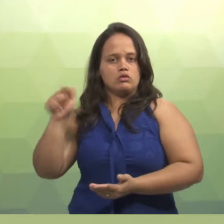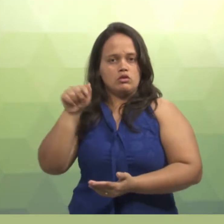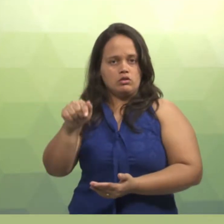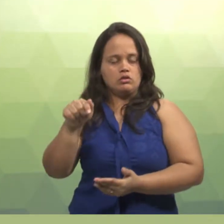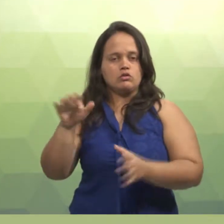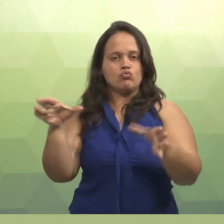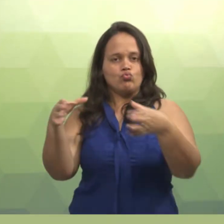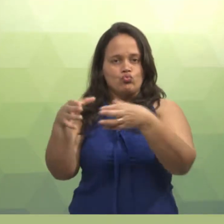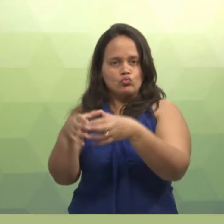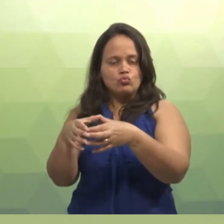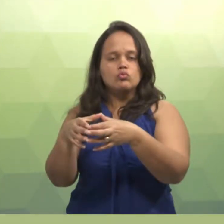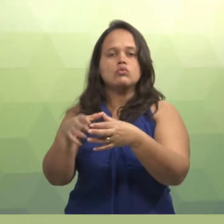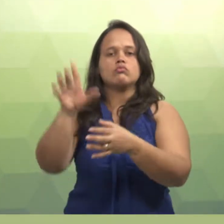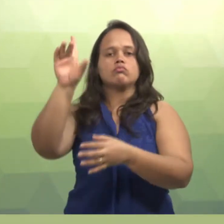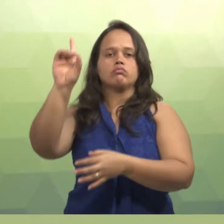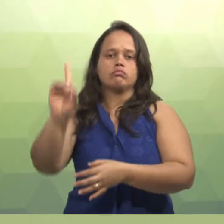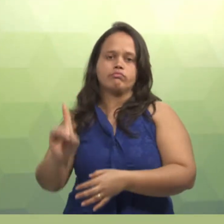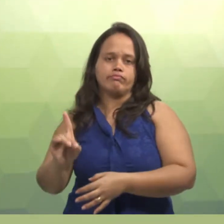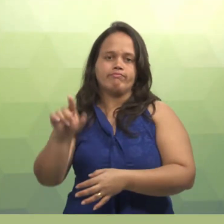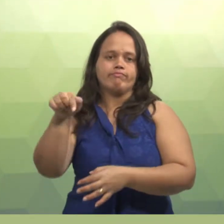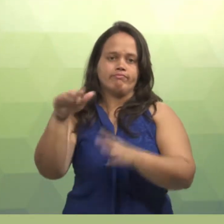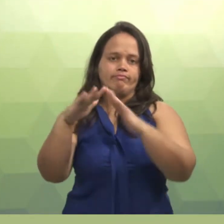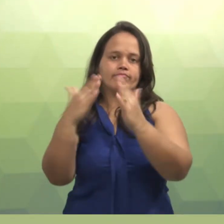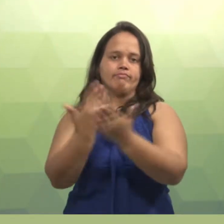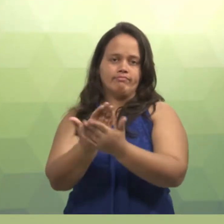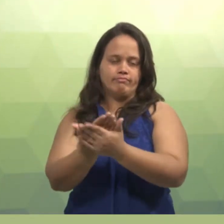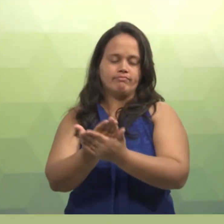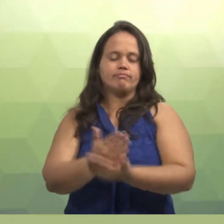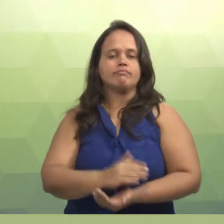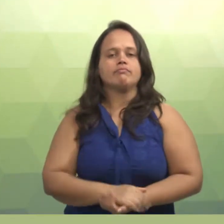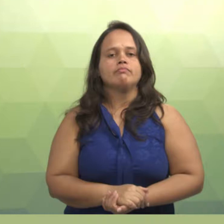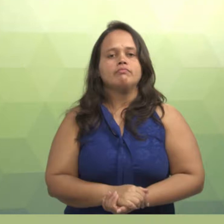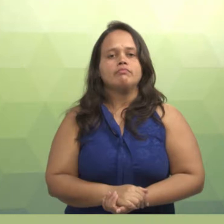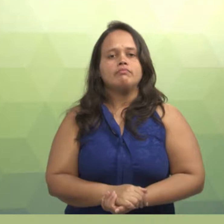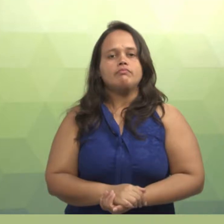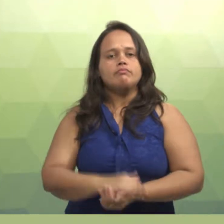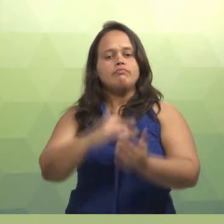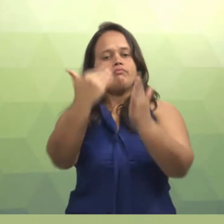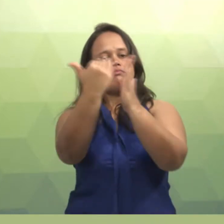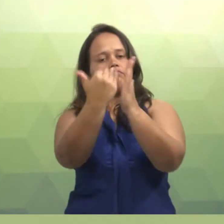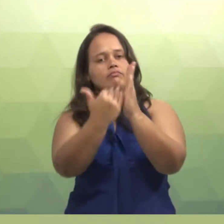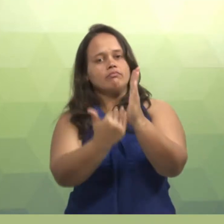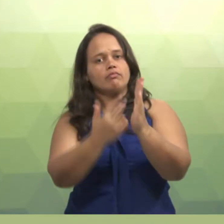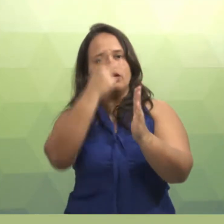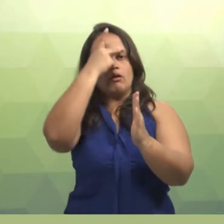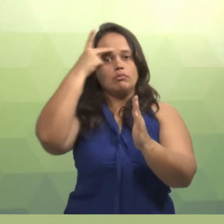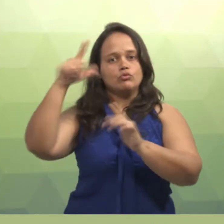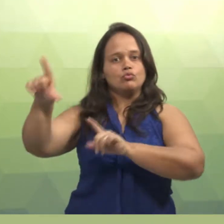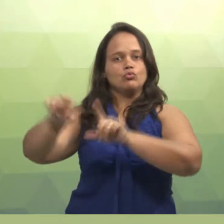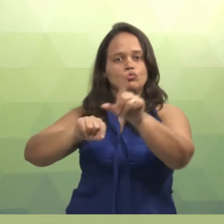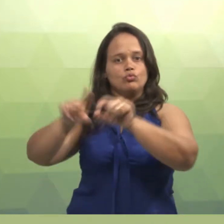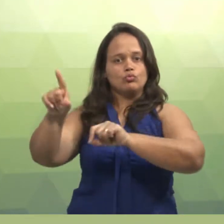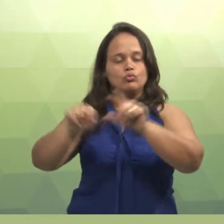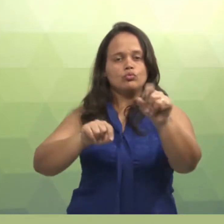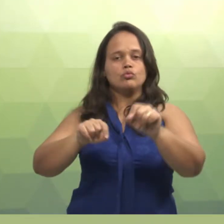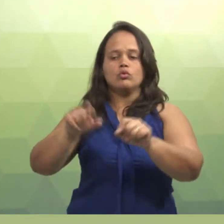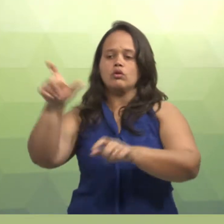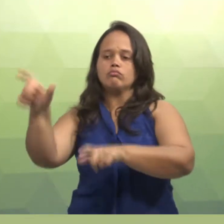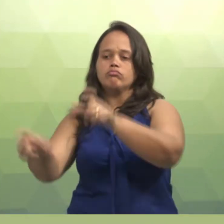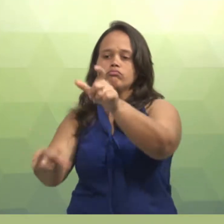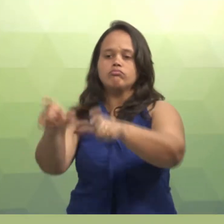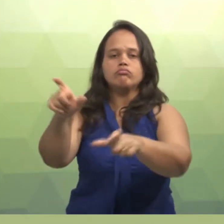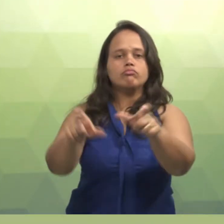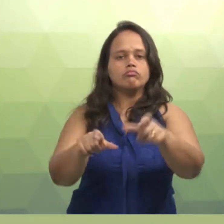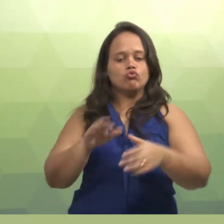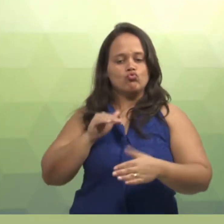diretor. Os representantes do colegiado são eleitos pelos seus pares através do voto secreto em